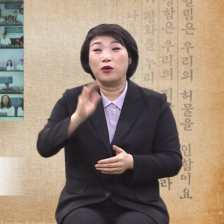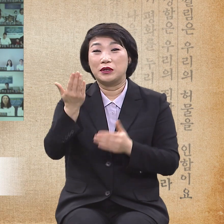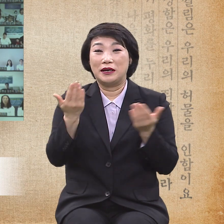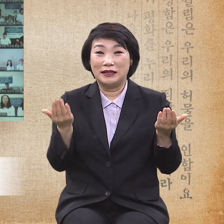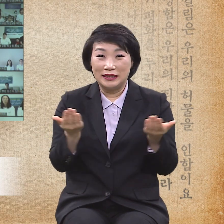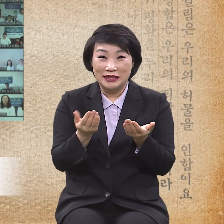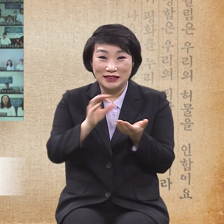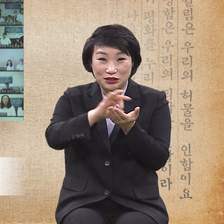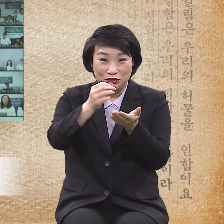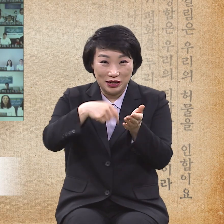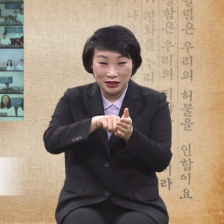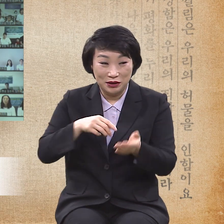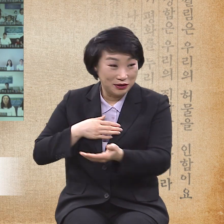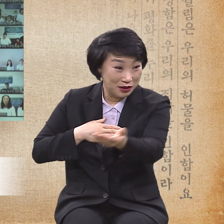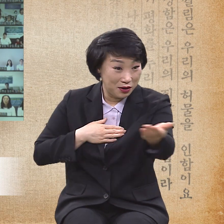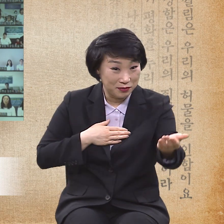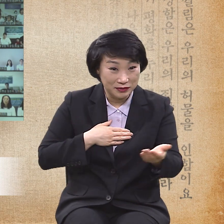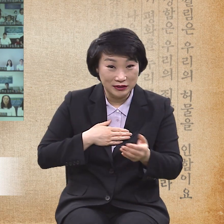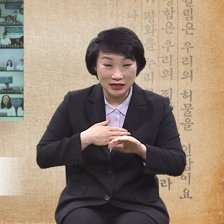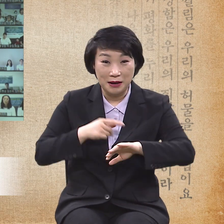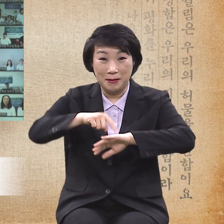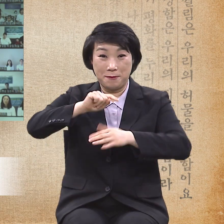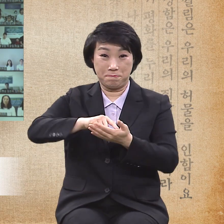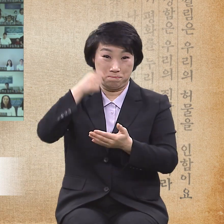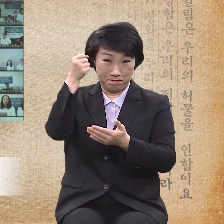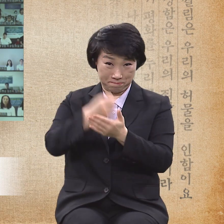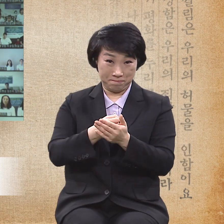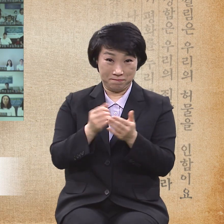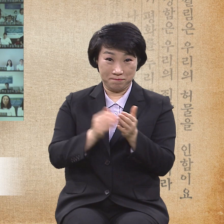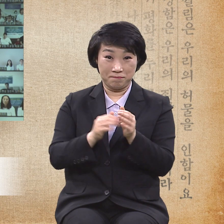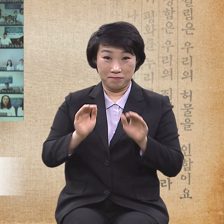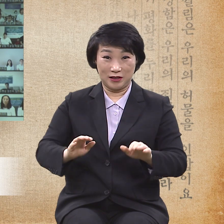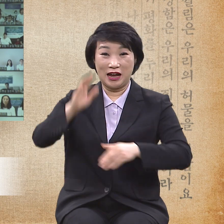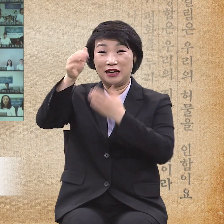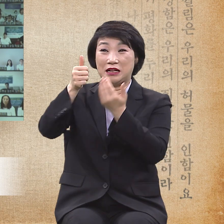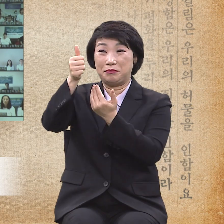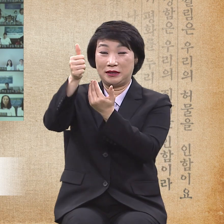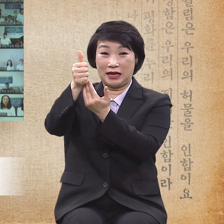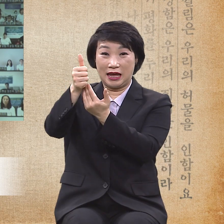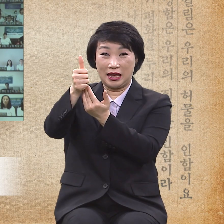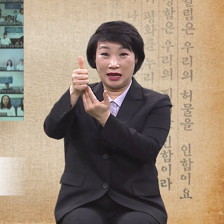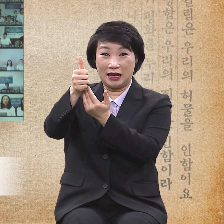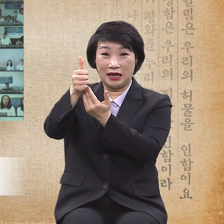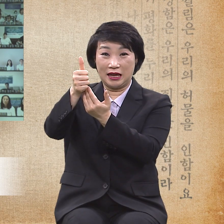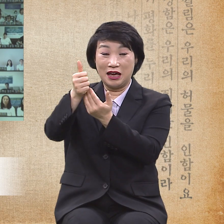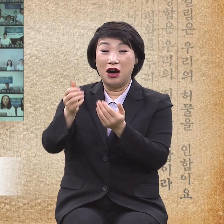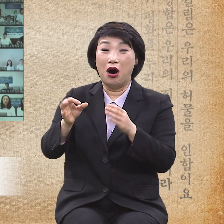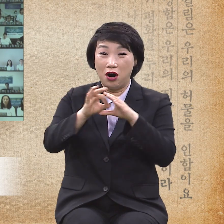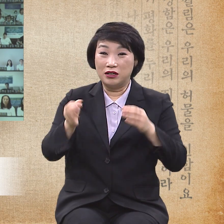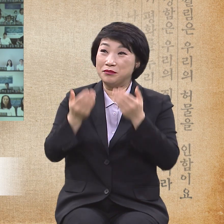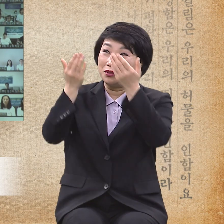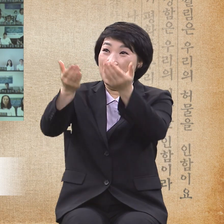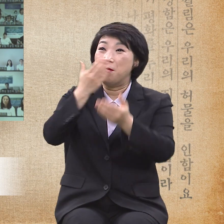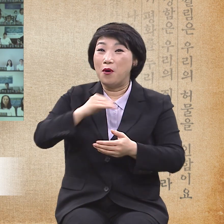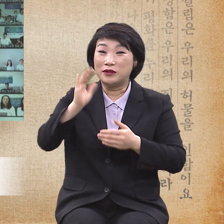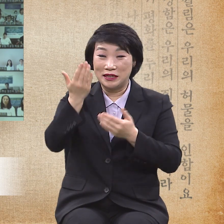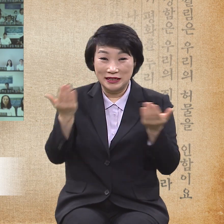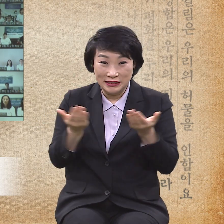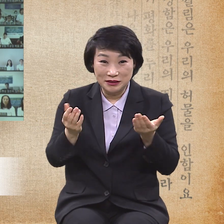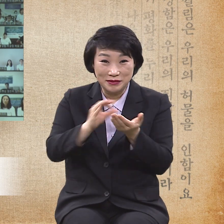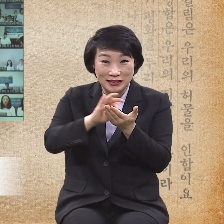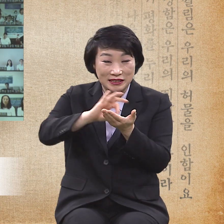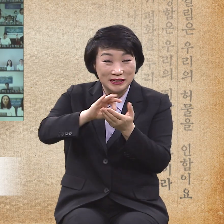참 여러분들이 밥 먹고 하나님께 좀 드려서 복된 일에 쓰게